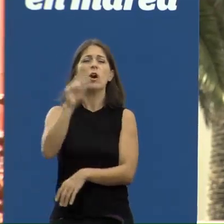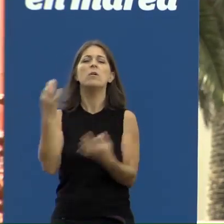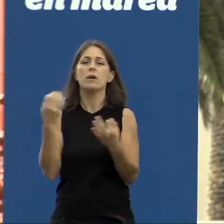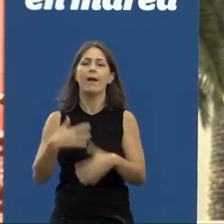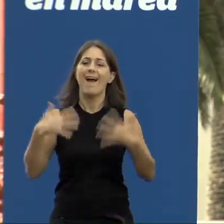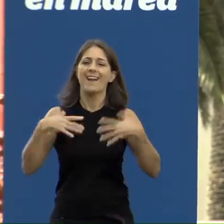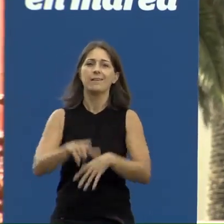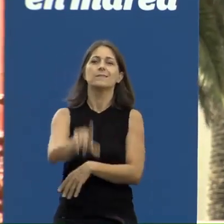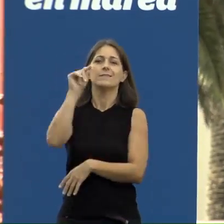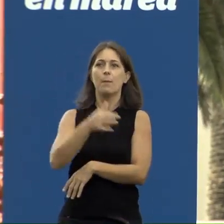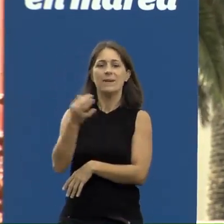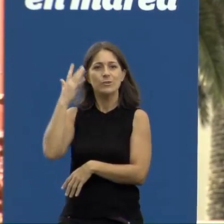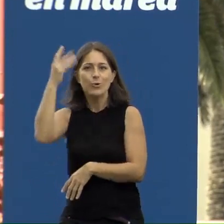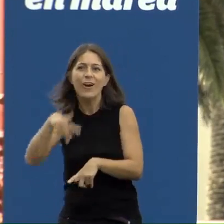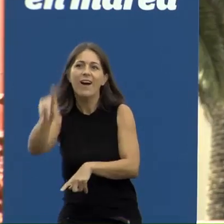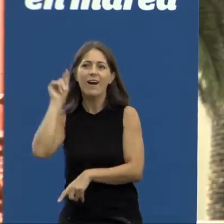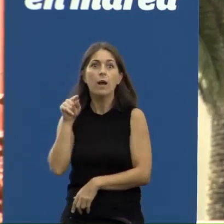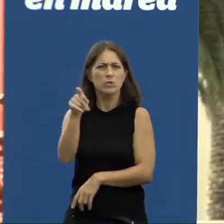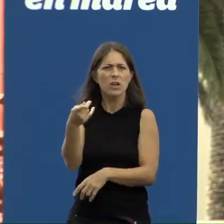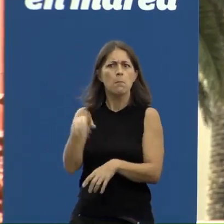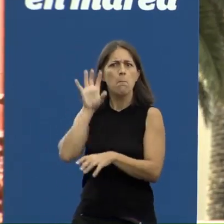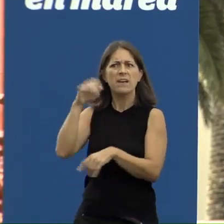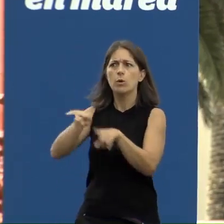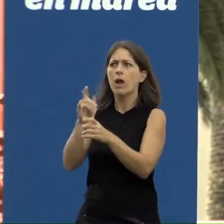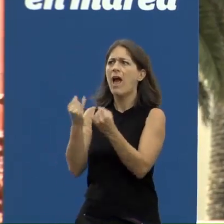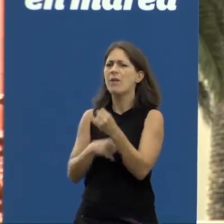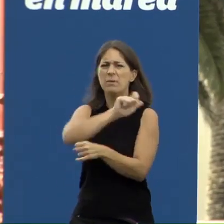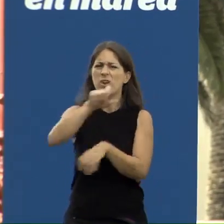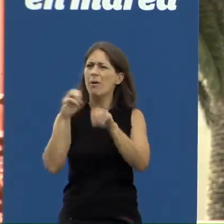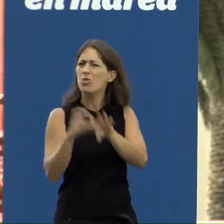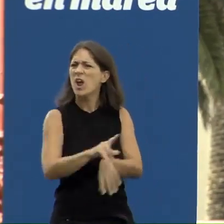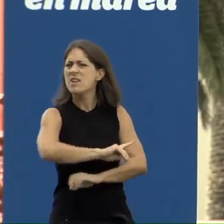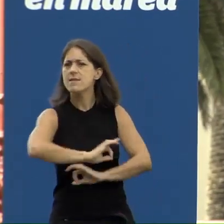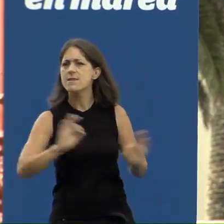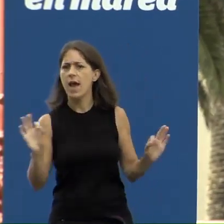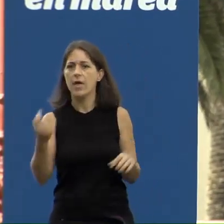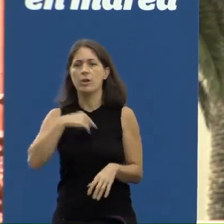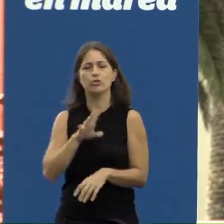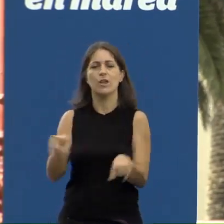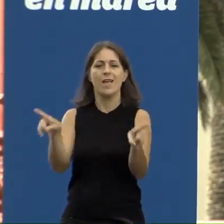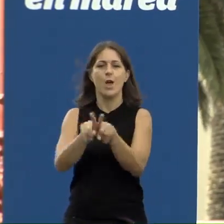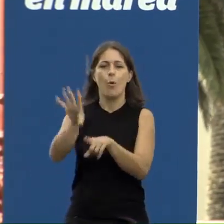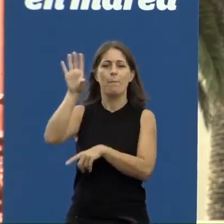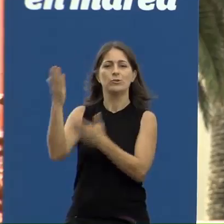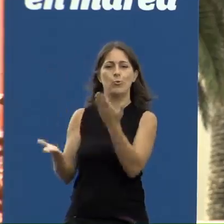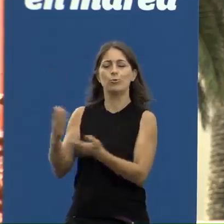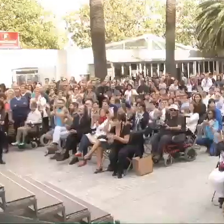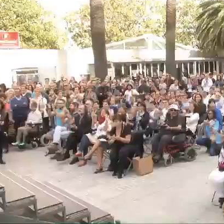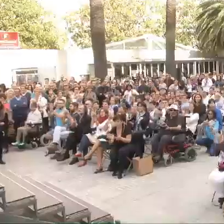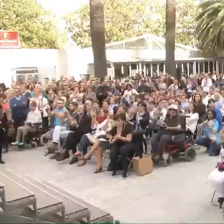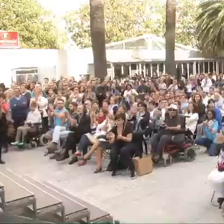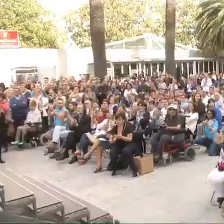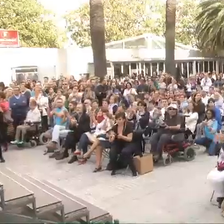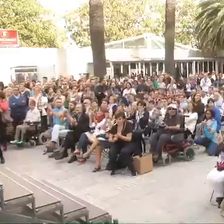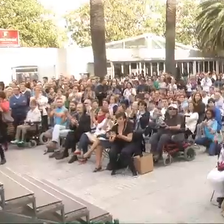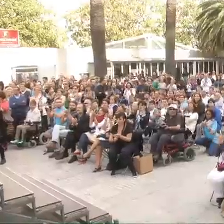alegría, escollemos a ilusión. Toca escoller un país que non deixa a ninguén atrás. Toca escoller un país xusto. Hai Marea.